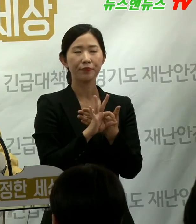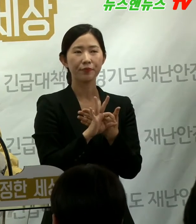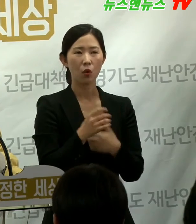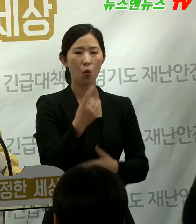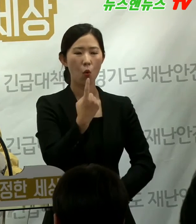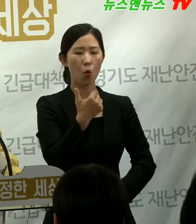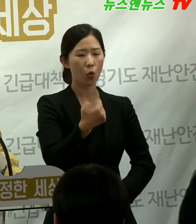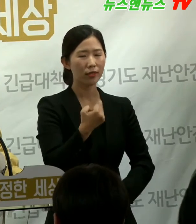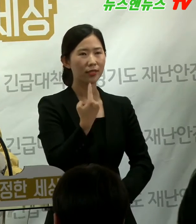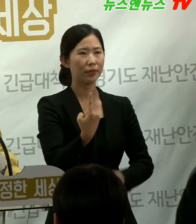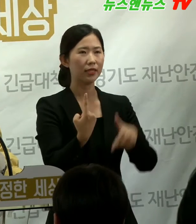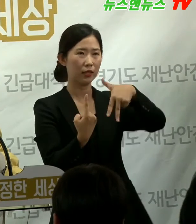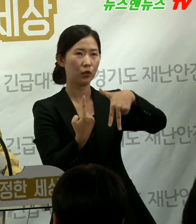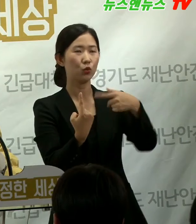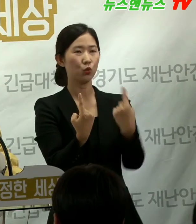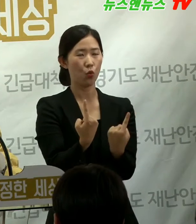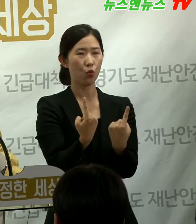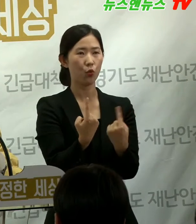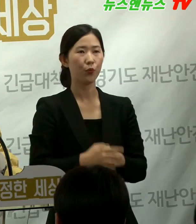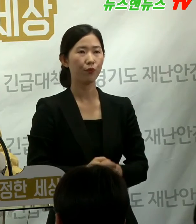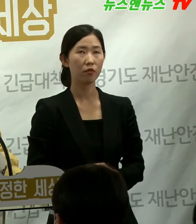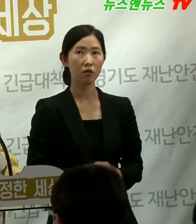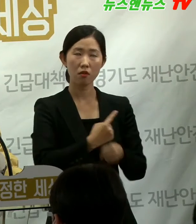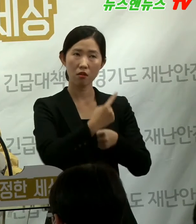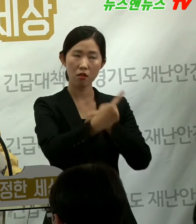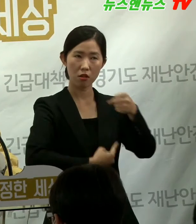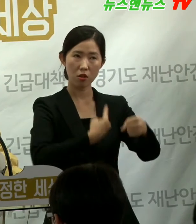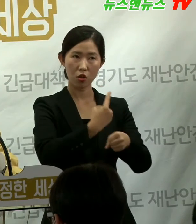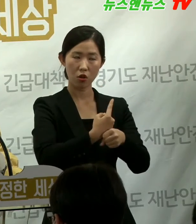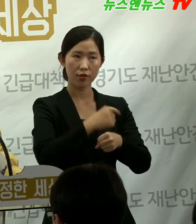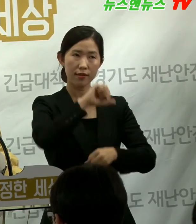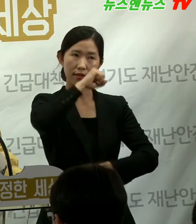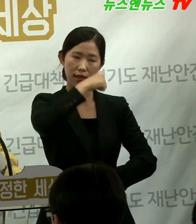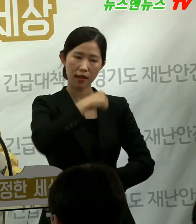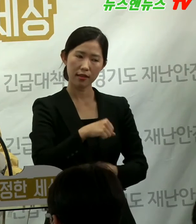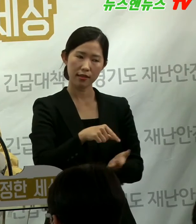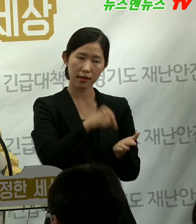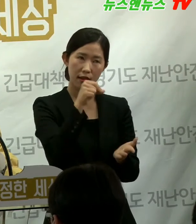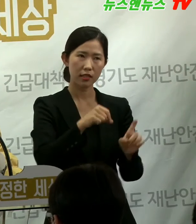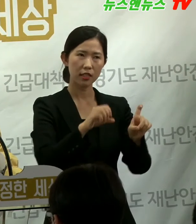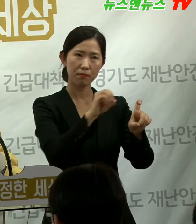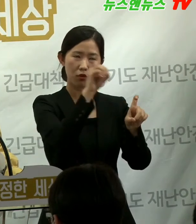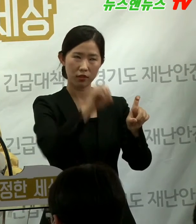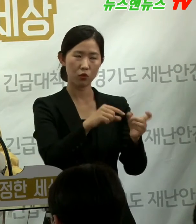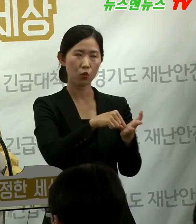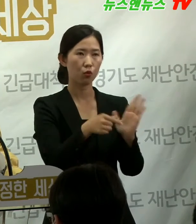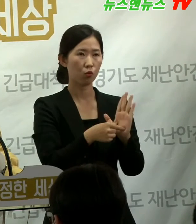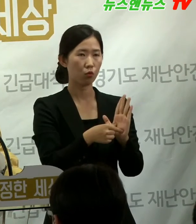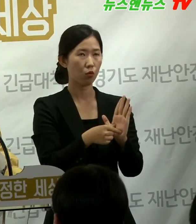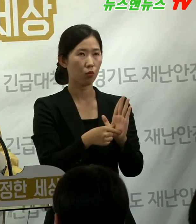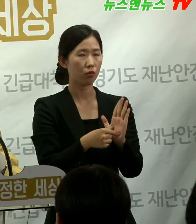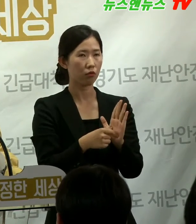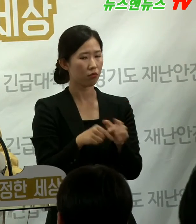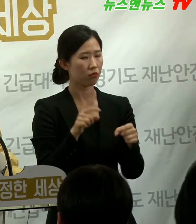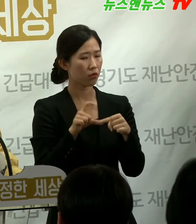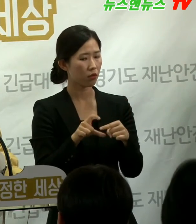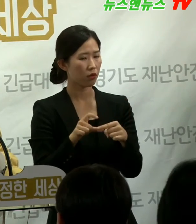원 한 해 예산의 10% 선 3년으로 나누면